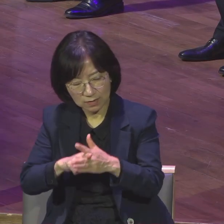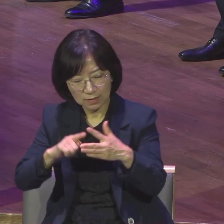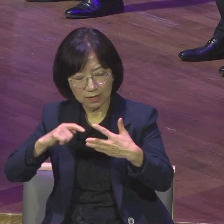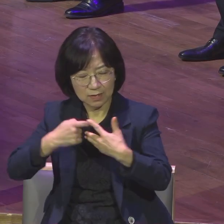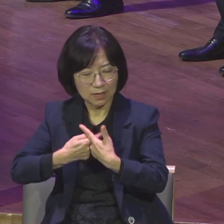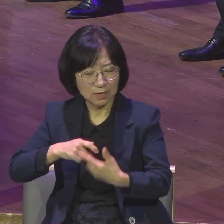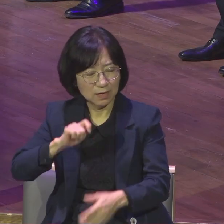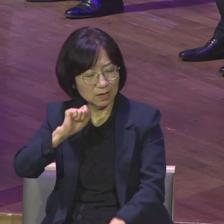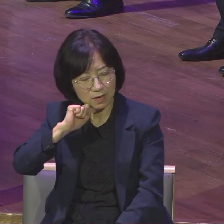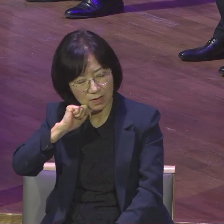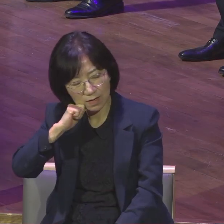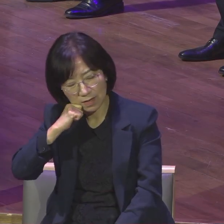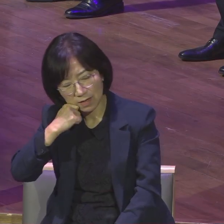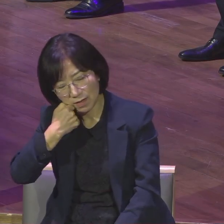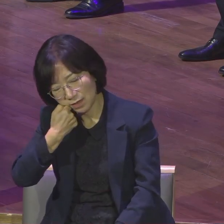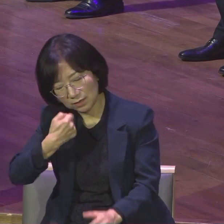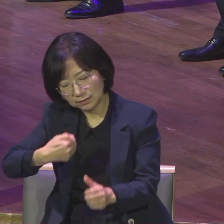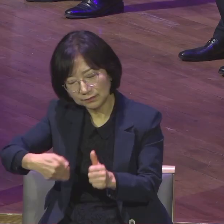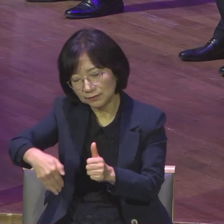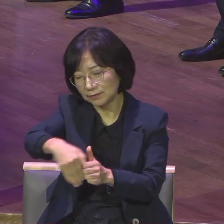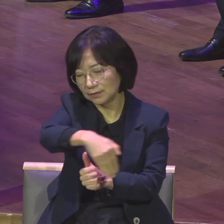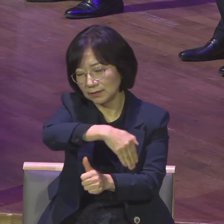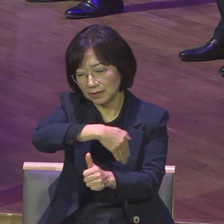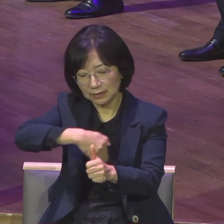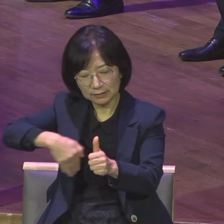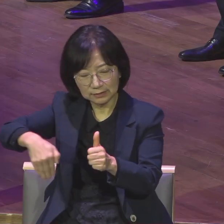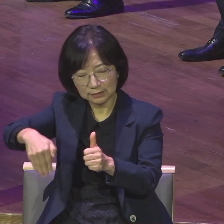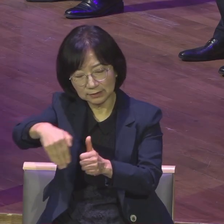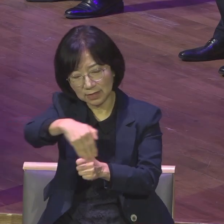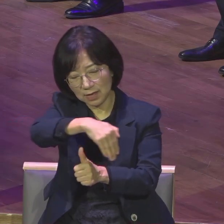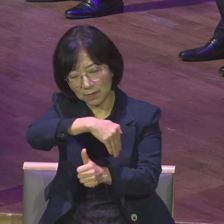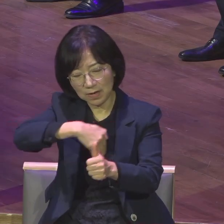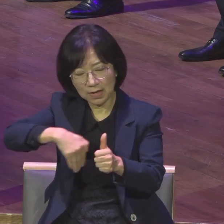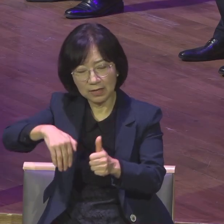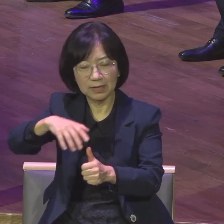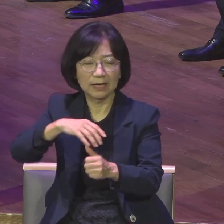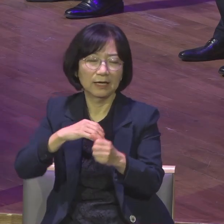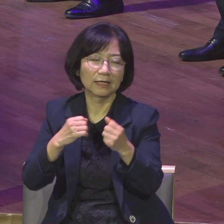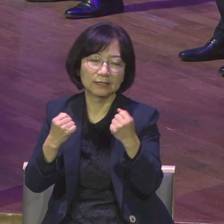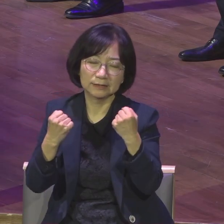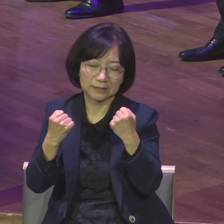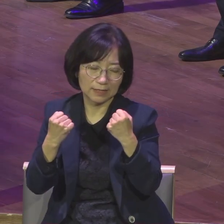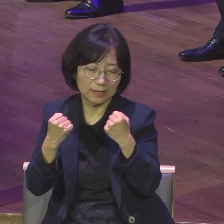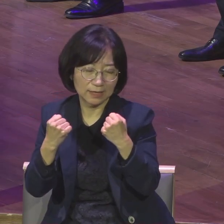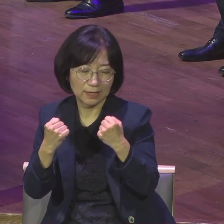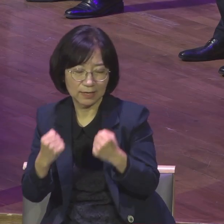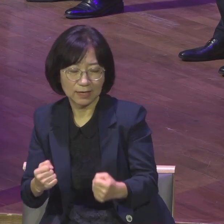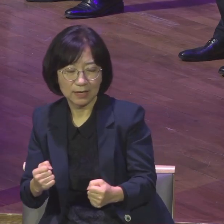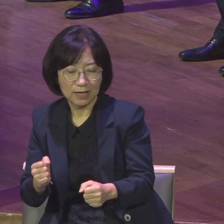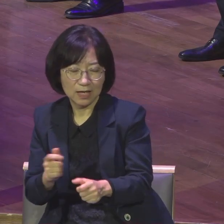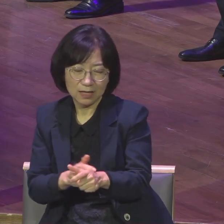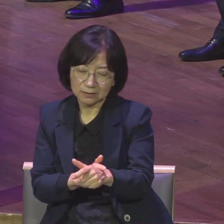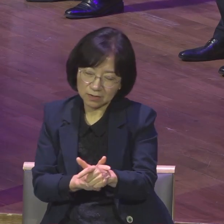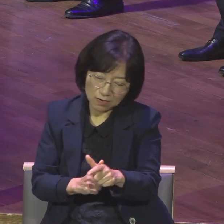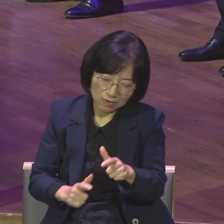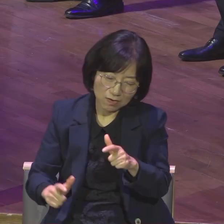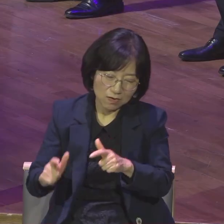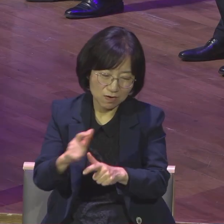도무지 이해가 되지 않는 상황에